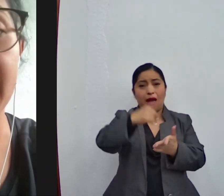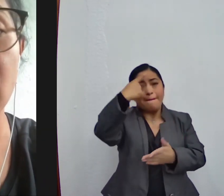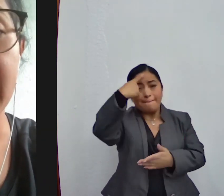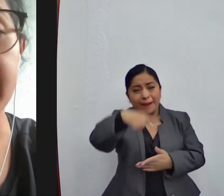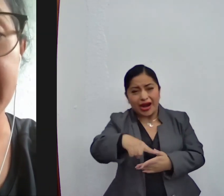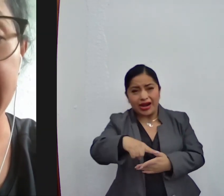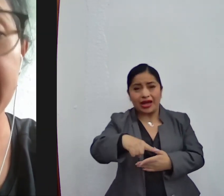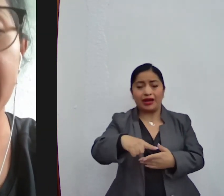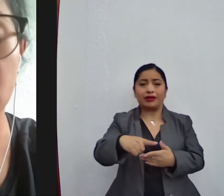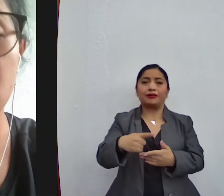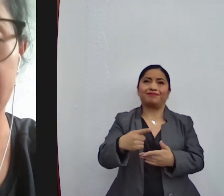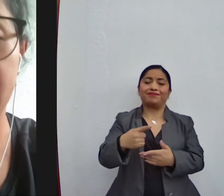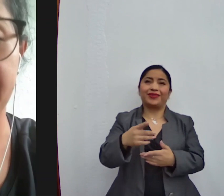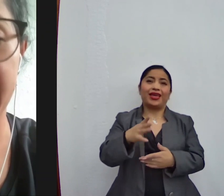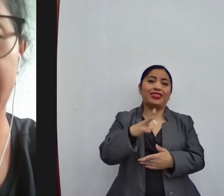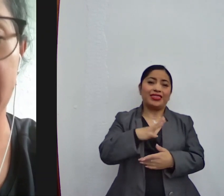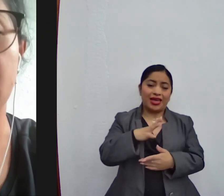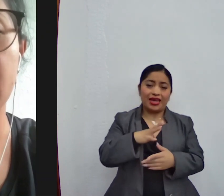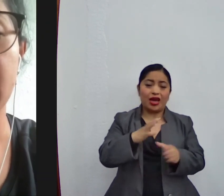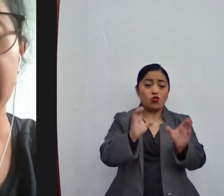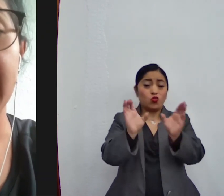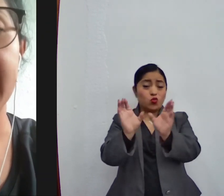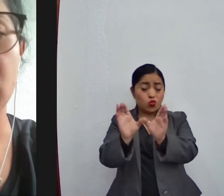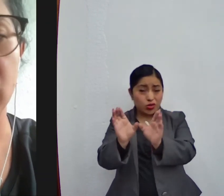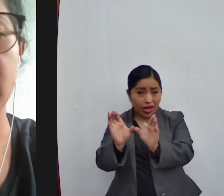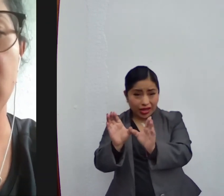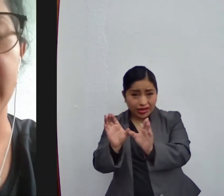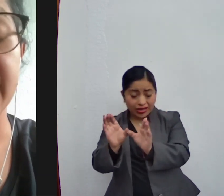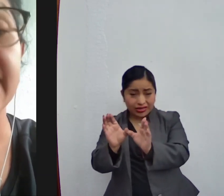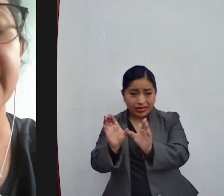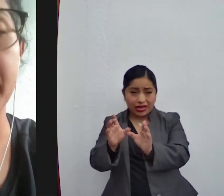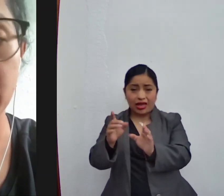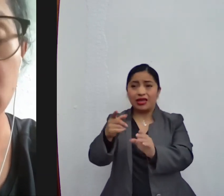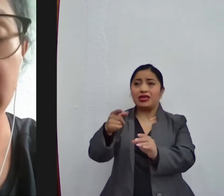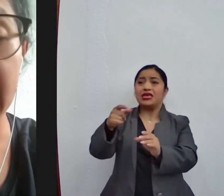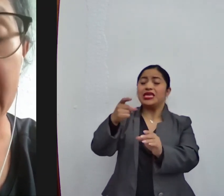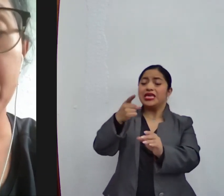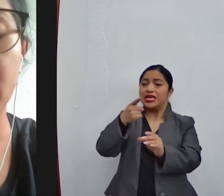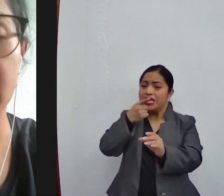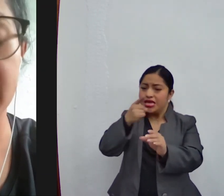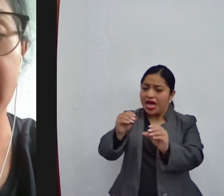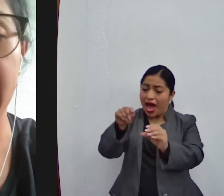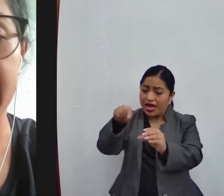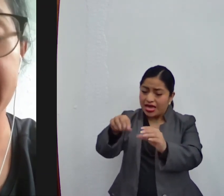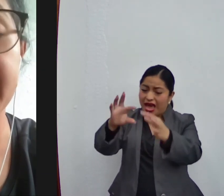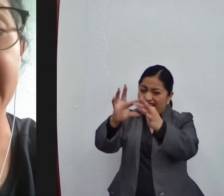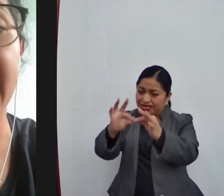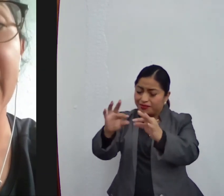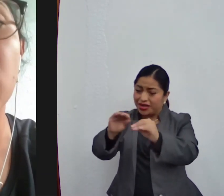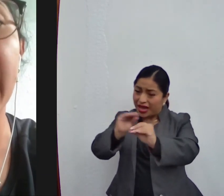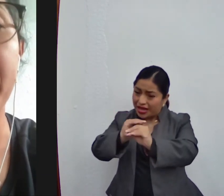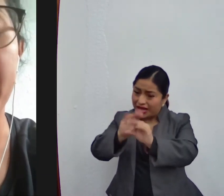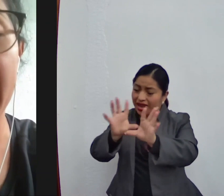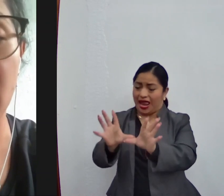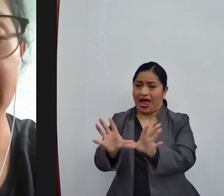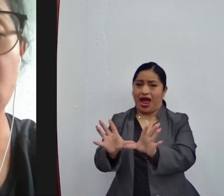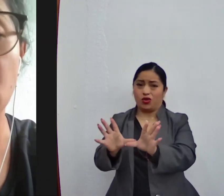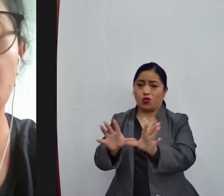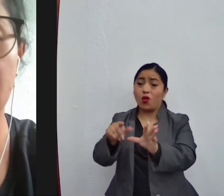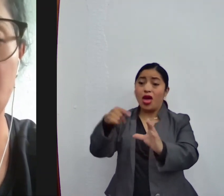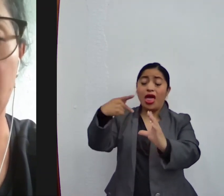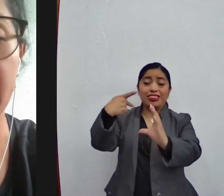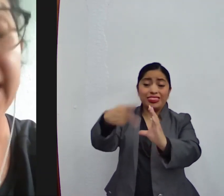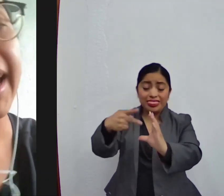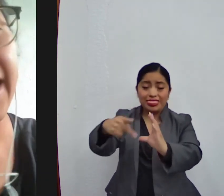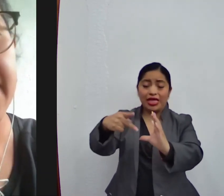que cada año les estén dando un certificado de las condiciones. Sabemos de la importancia que es que se haga una